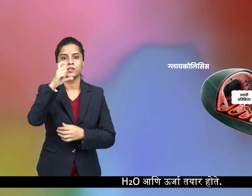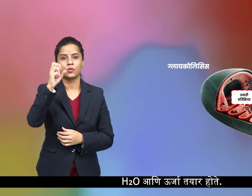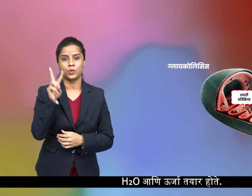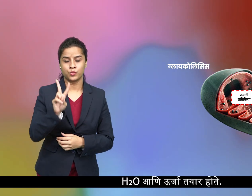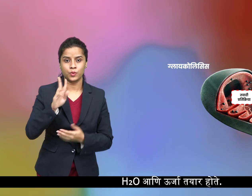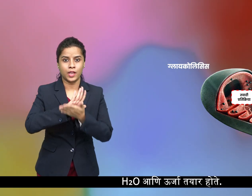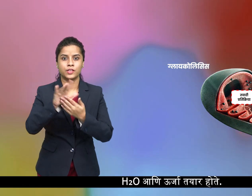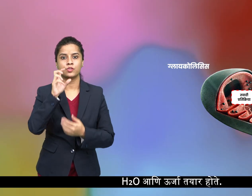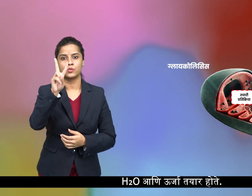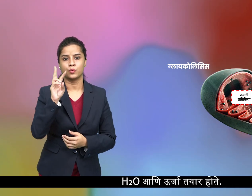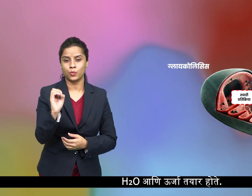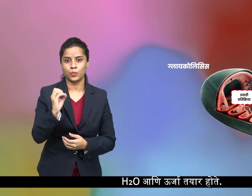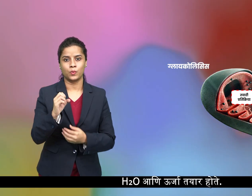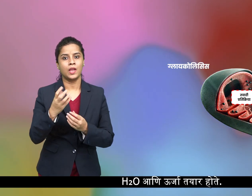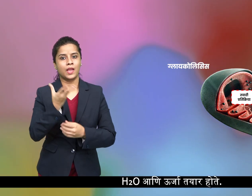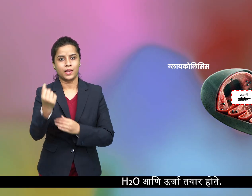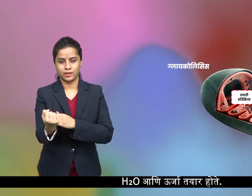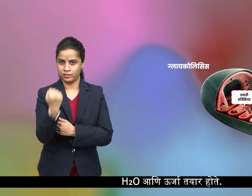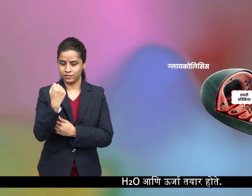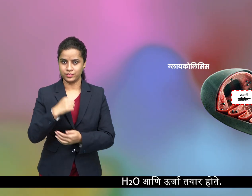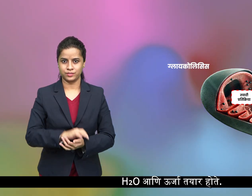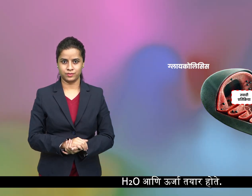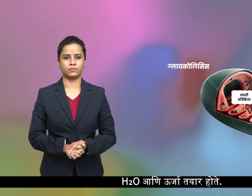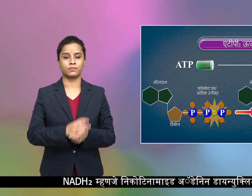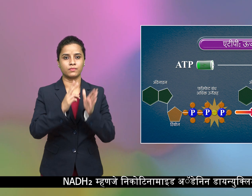H2O आणि ऊर्जा तयार होते.